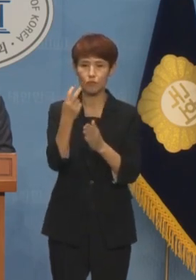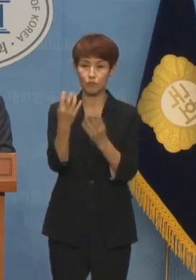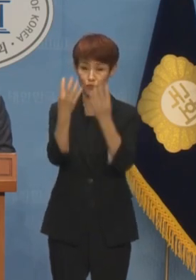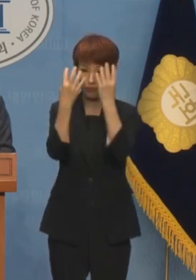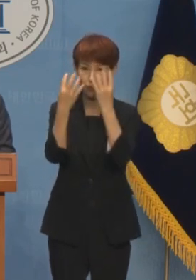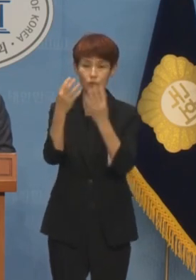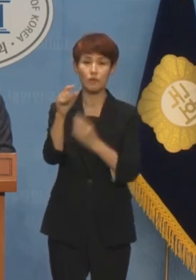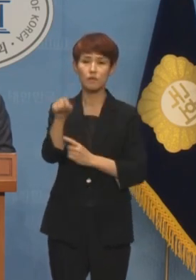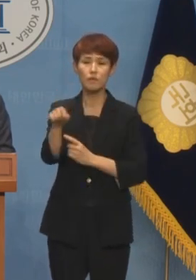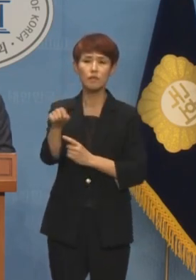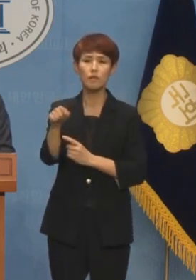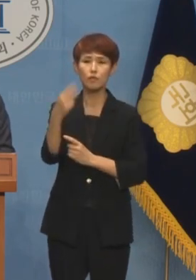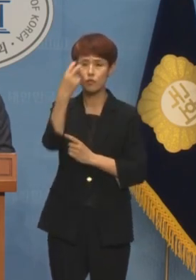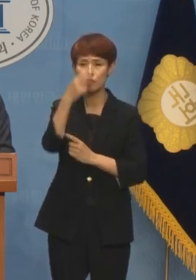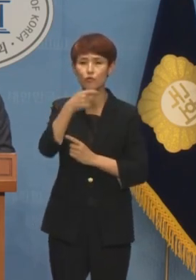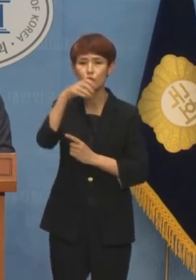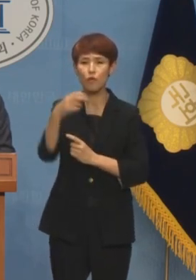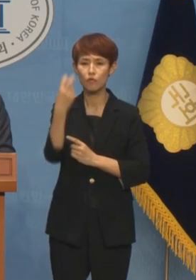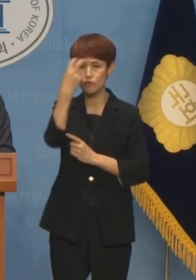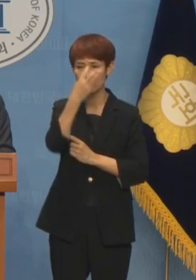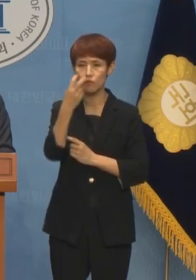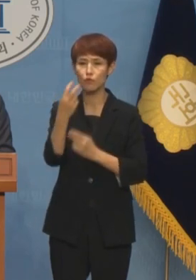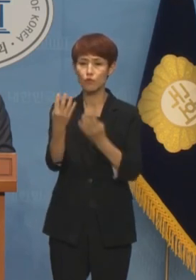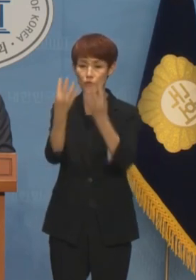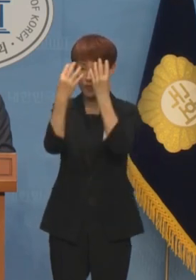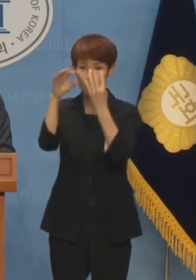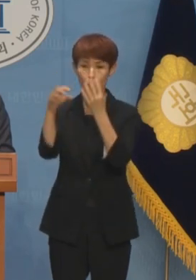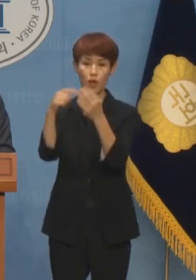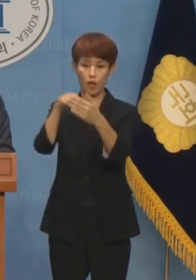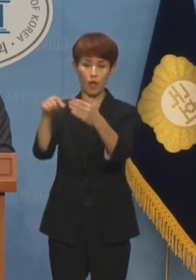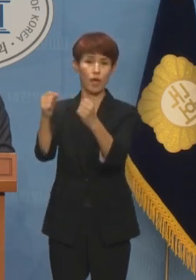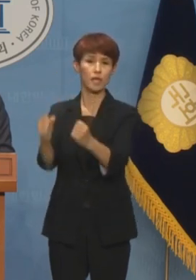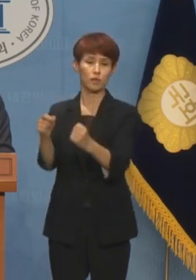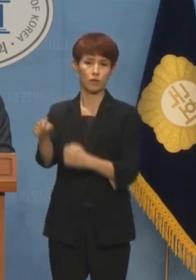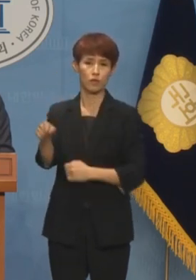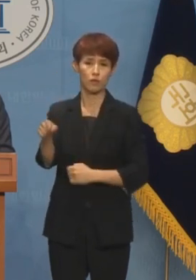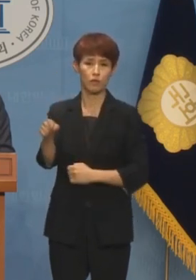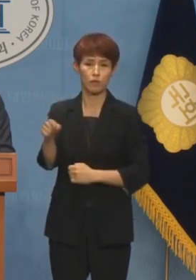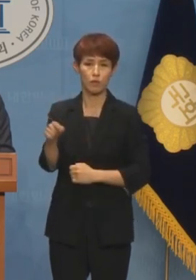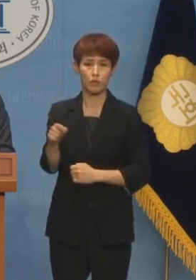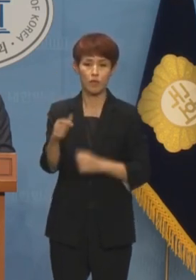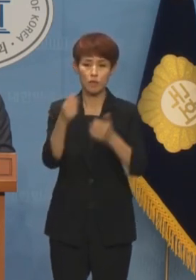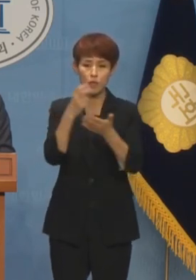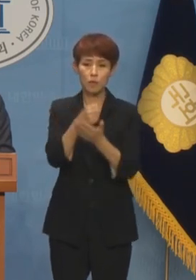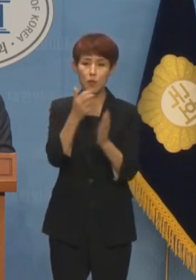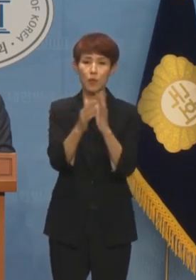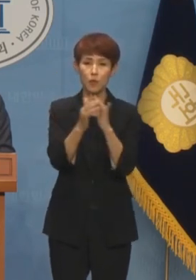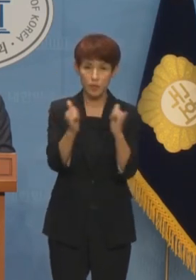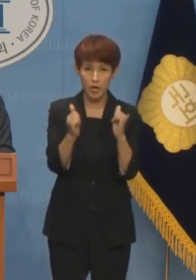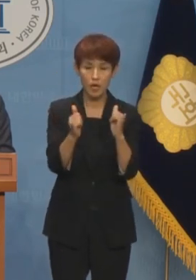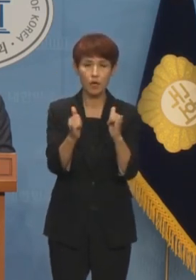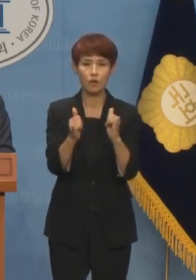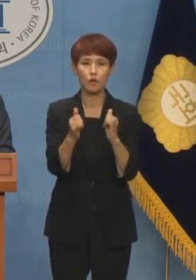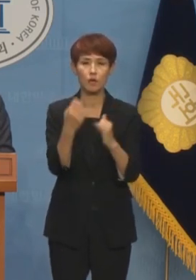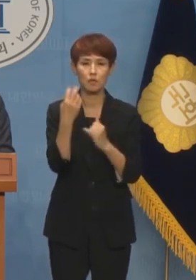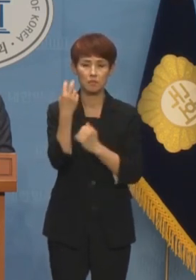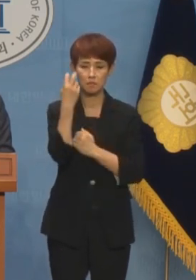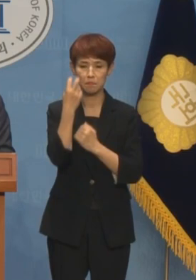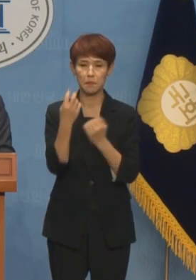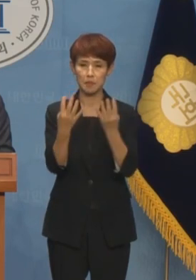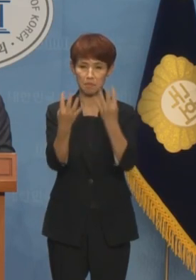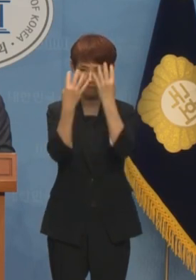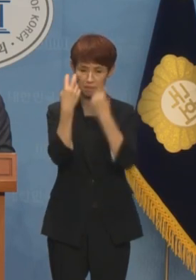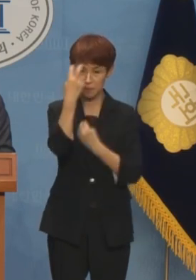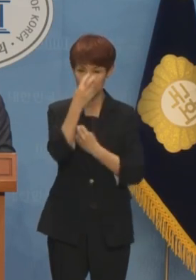수원구치소에 있었음이 확인되고 있으며 검찰은 당시 입회한 변호사, 개옥교도관